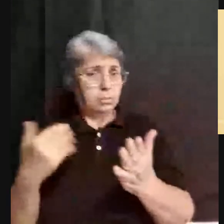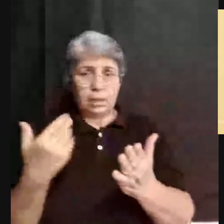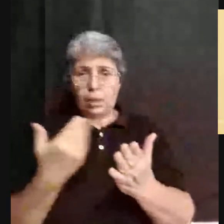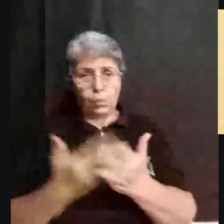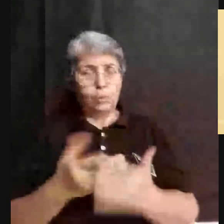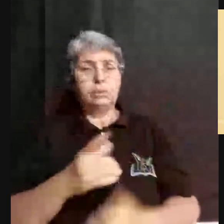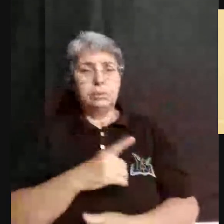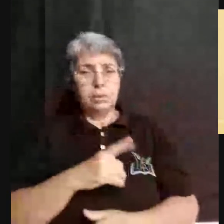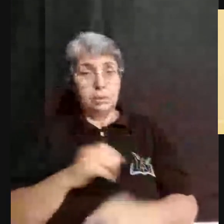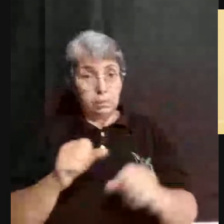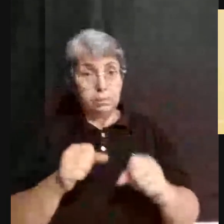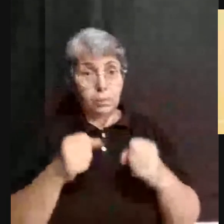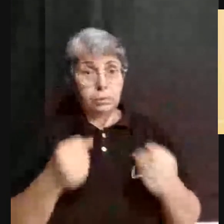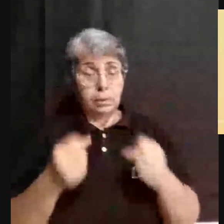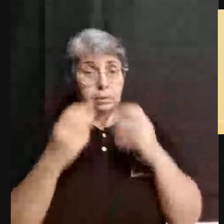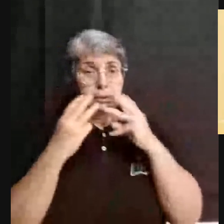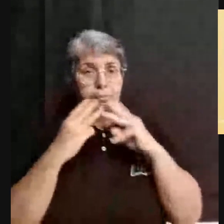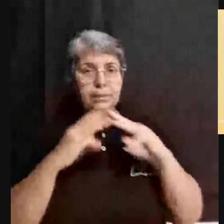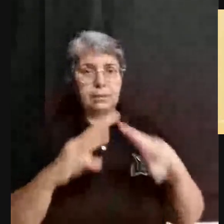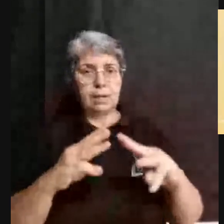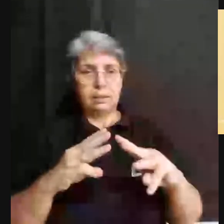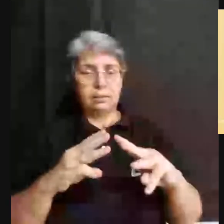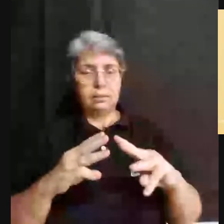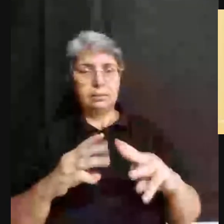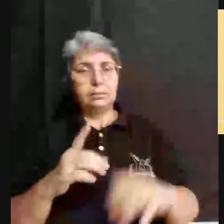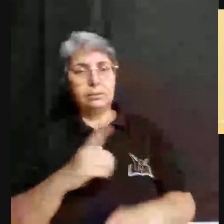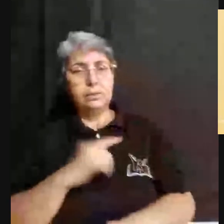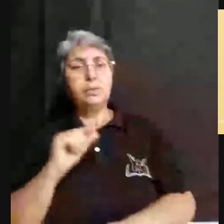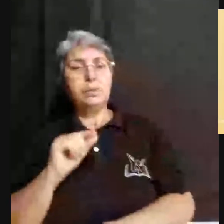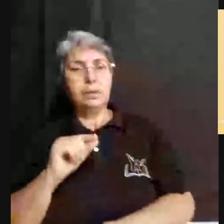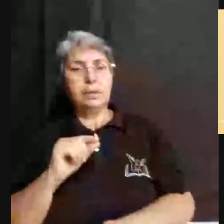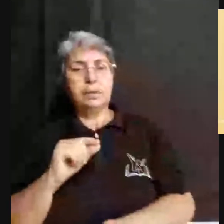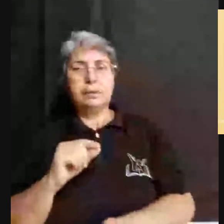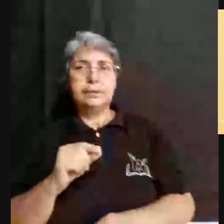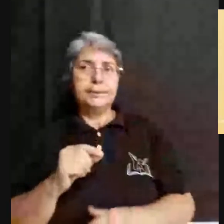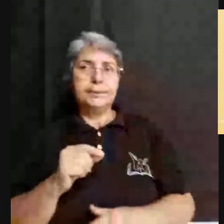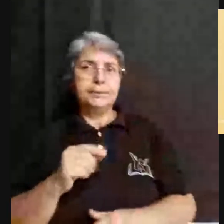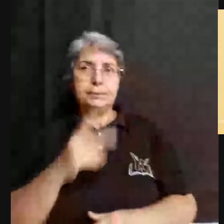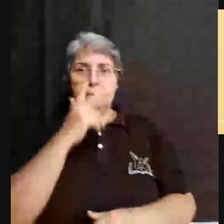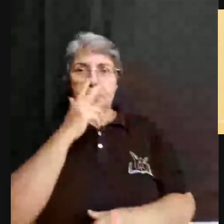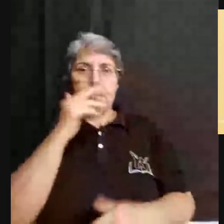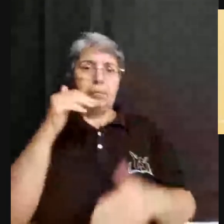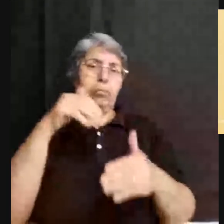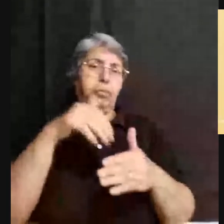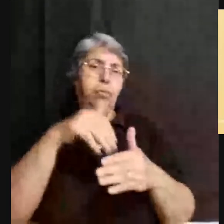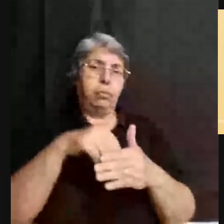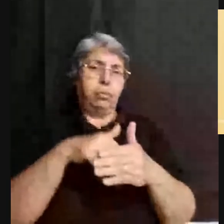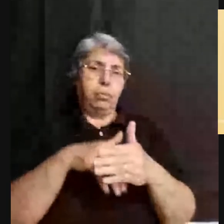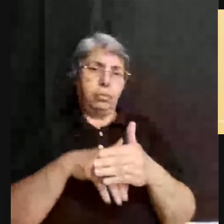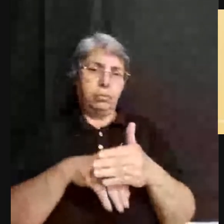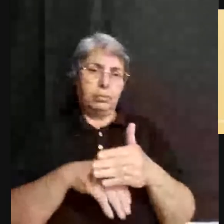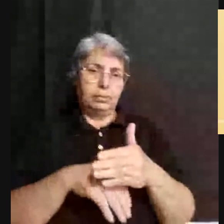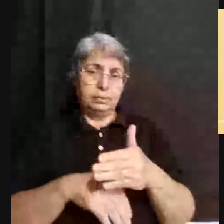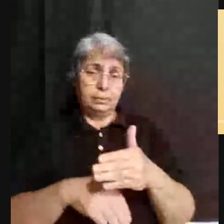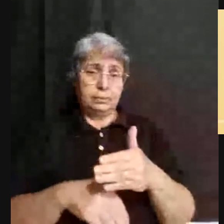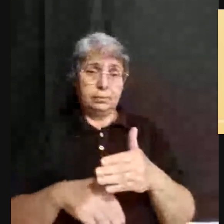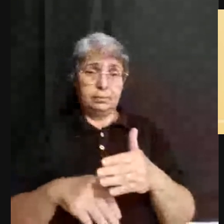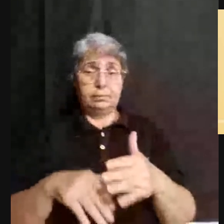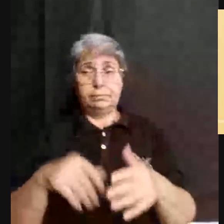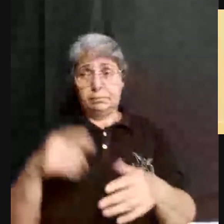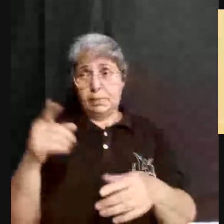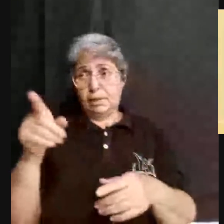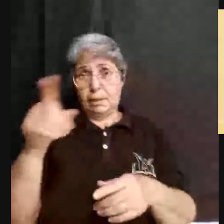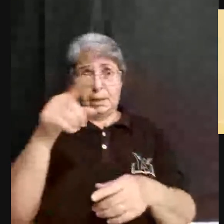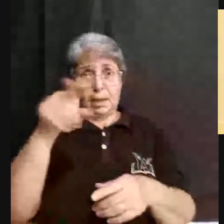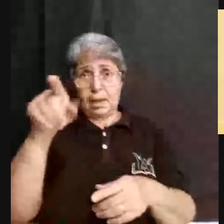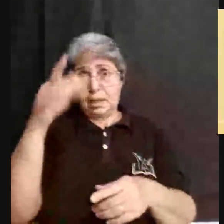O poder da mensagem de 1888 nunca mais foi recuperado, a despeito das confissões, que se mostraram frágeis.